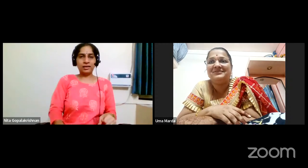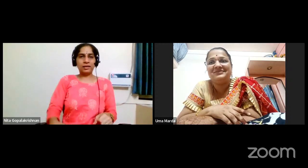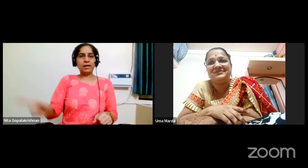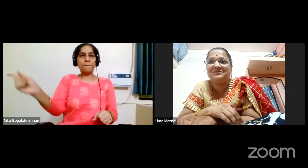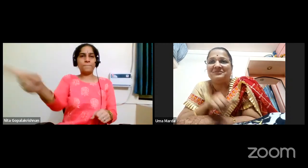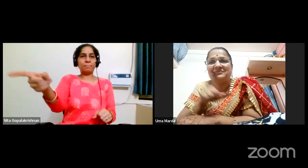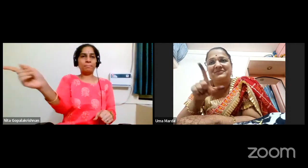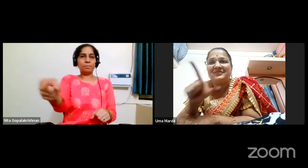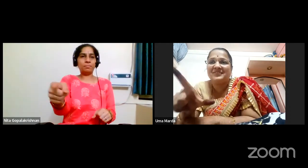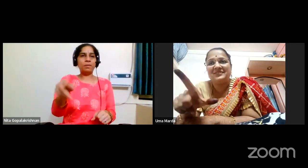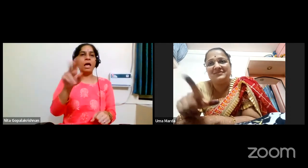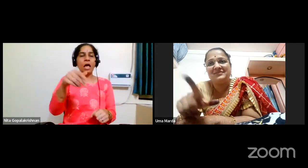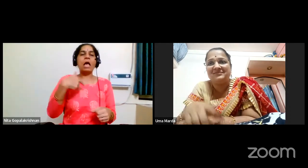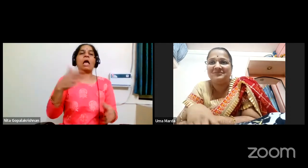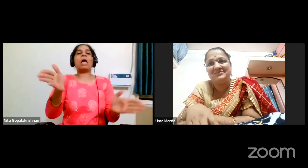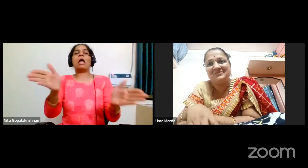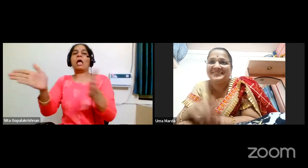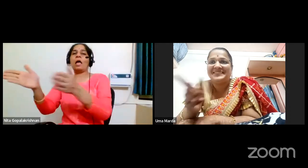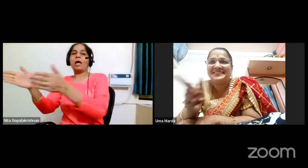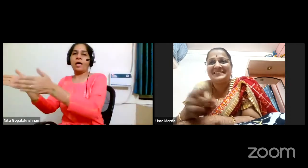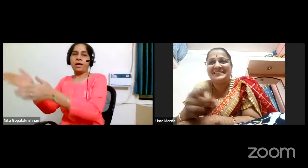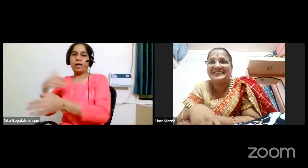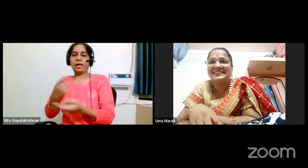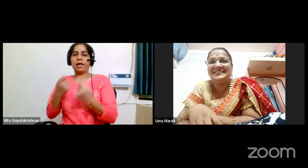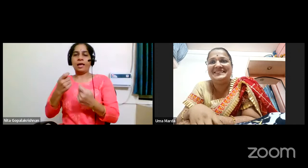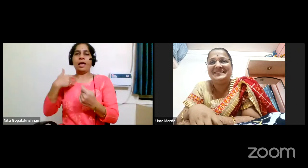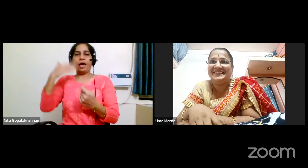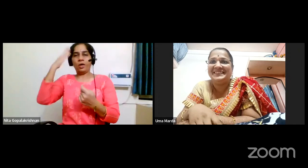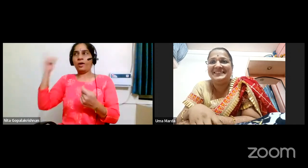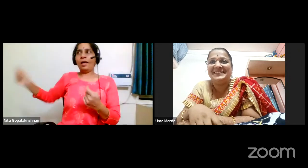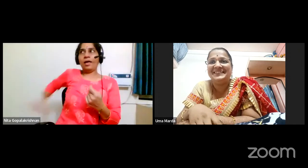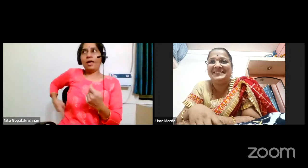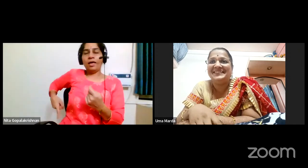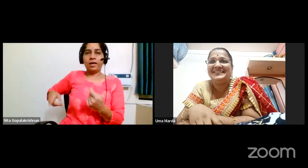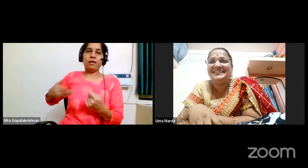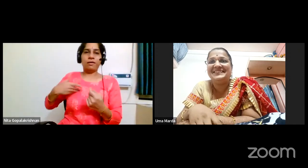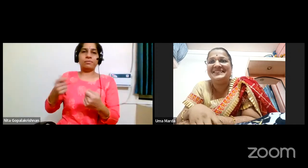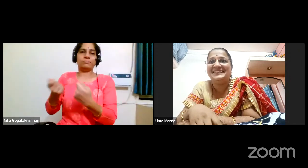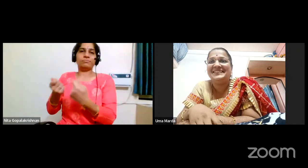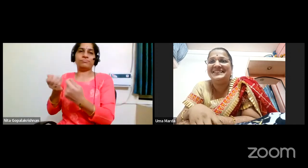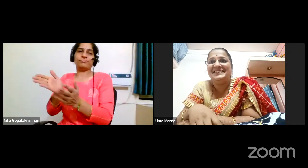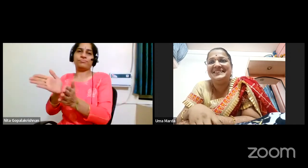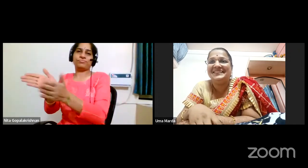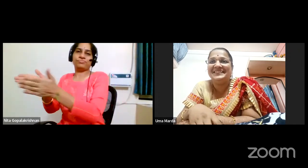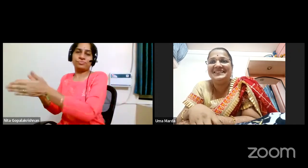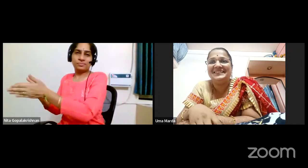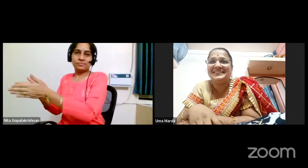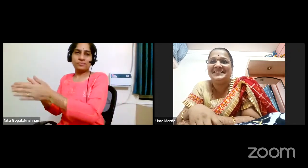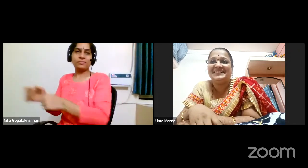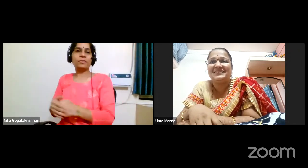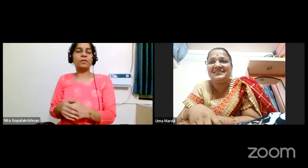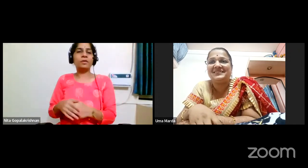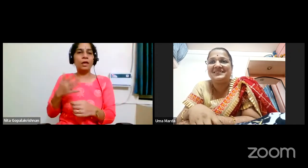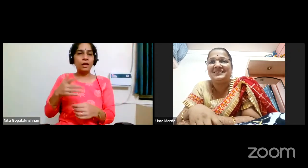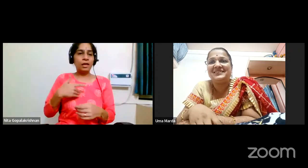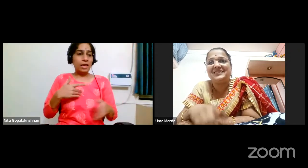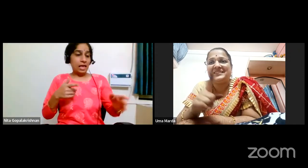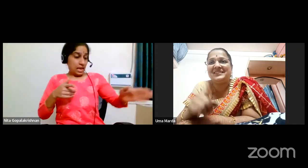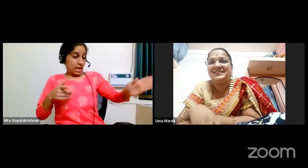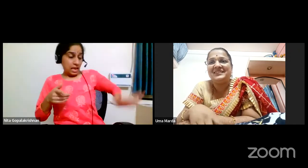लात का प्रहार करता है। और अर्जुन के जो सारथी थे वो भगवान कृष्ण थे,